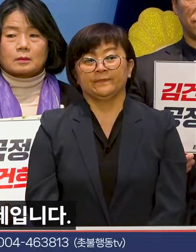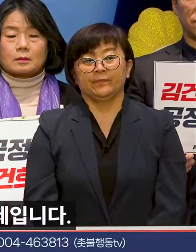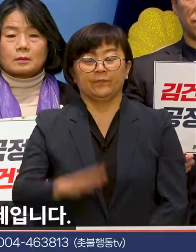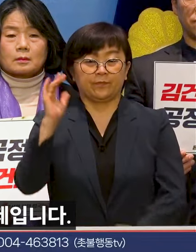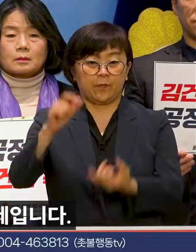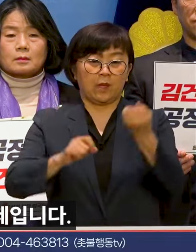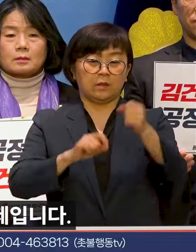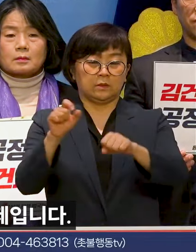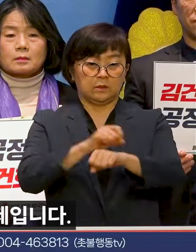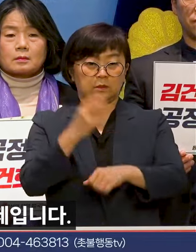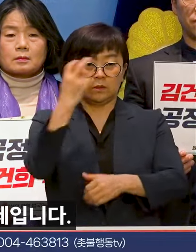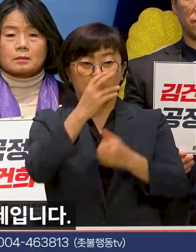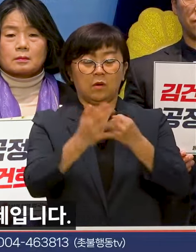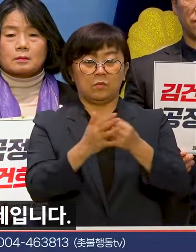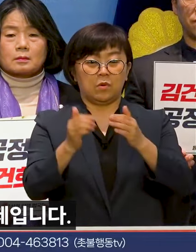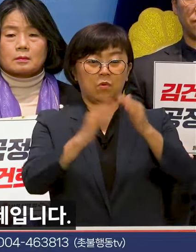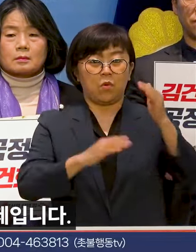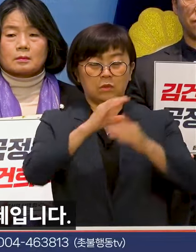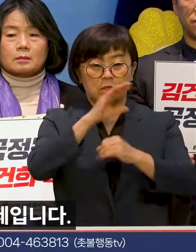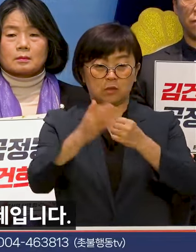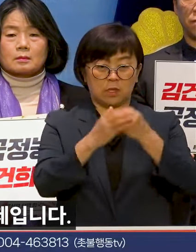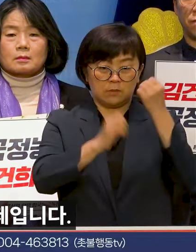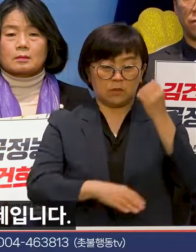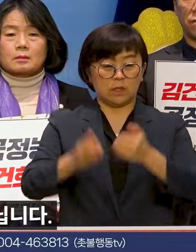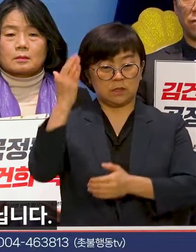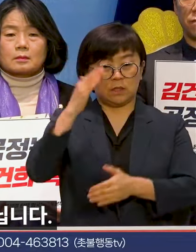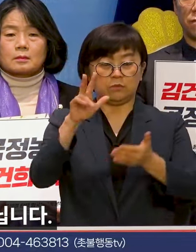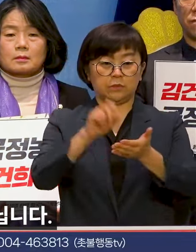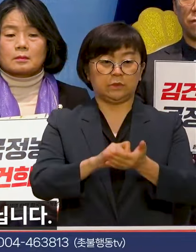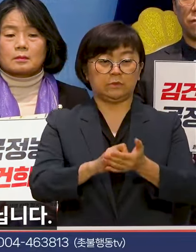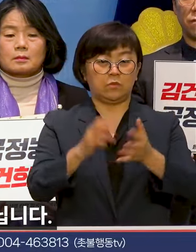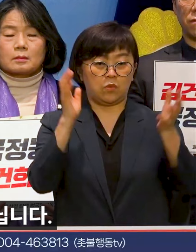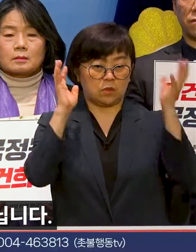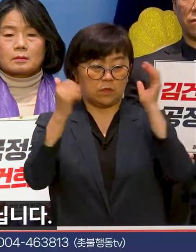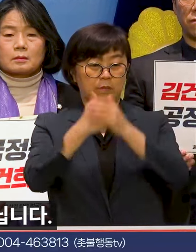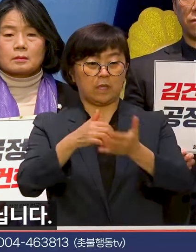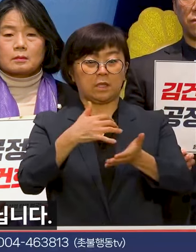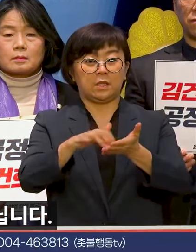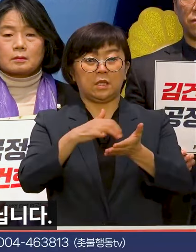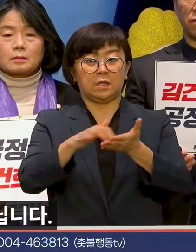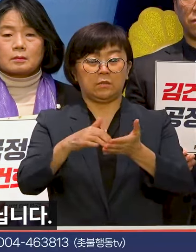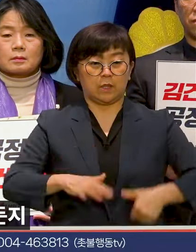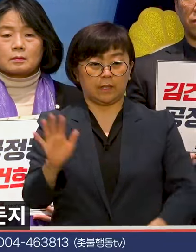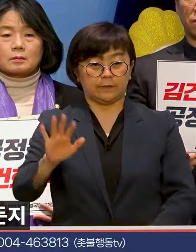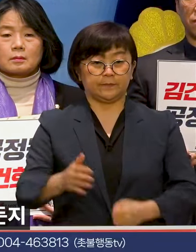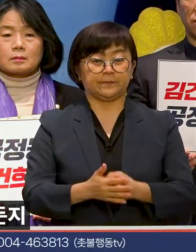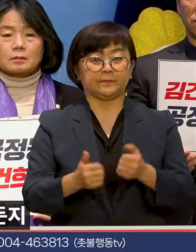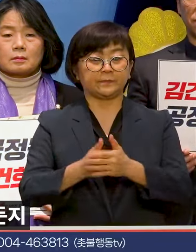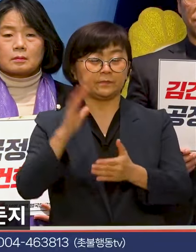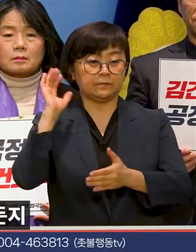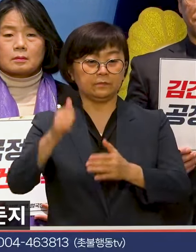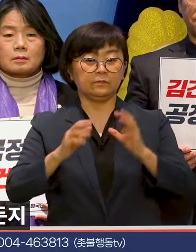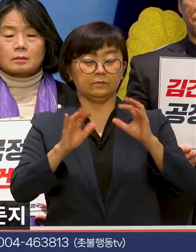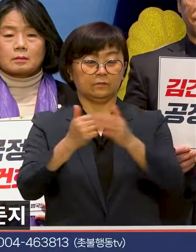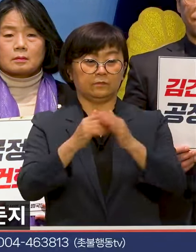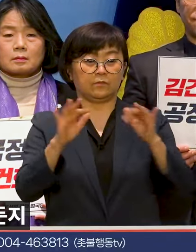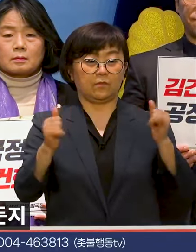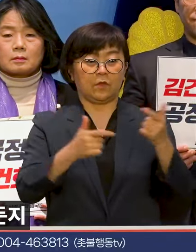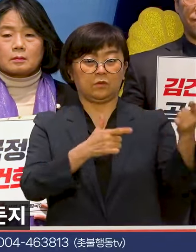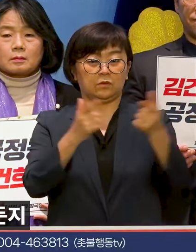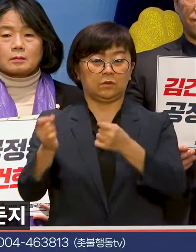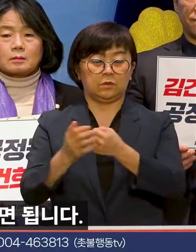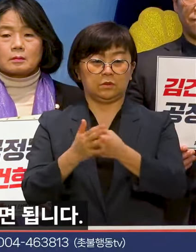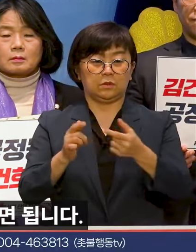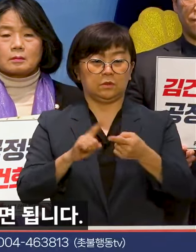김건희 특검은 공정과 상식의 문제입니다 복잡한 계산이 필요한 것이 아닙니다 대한민국 국민이라면